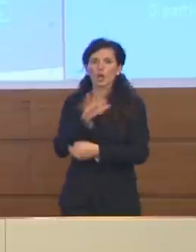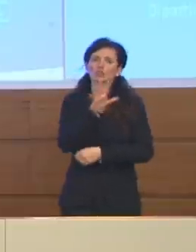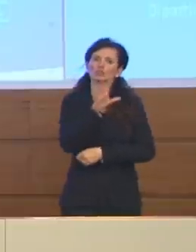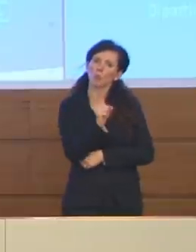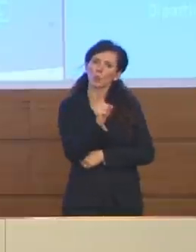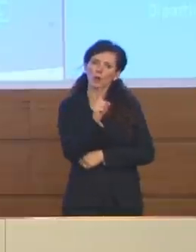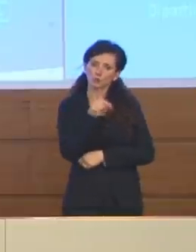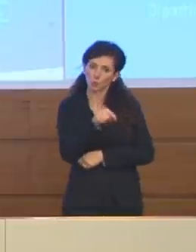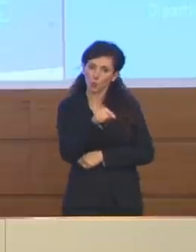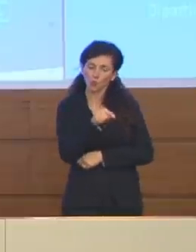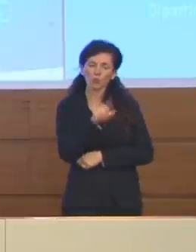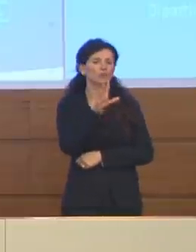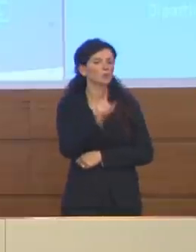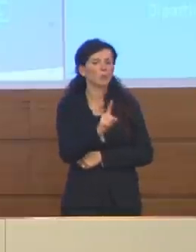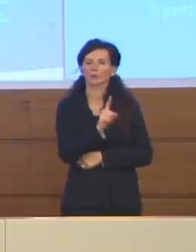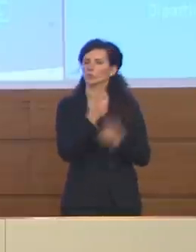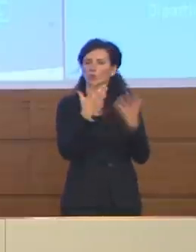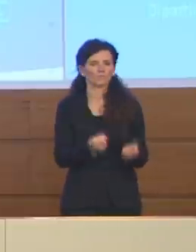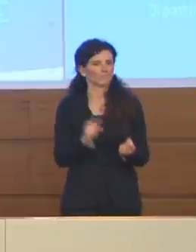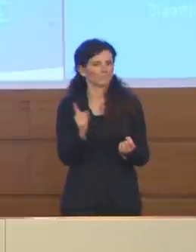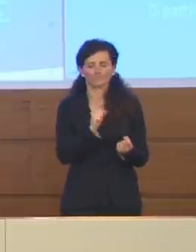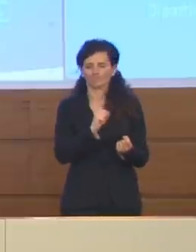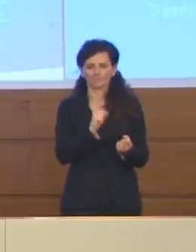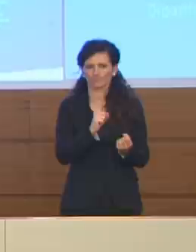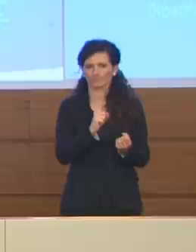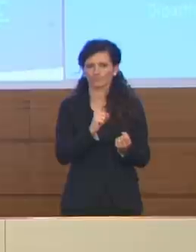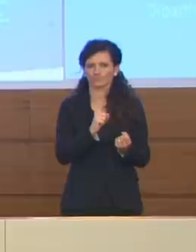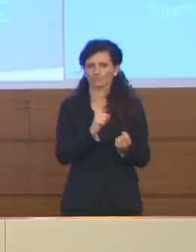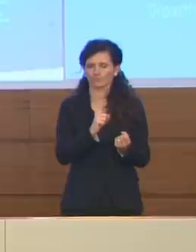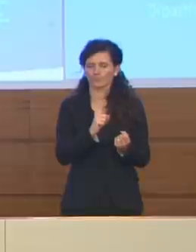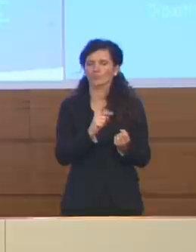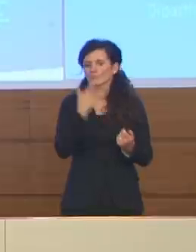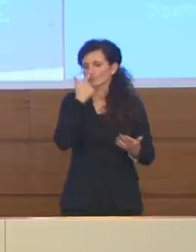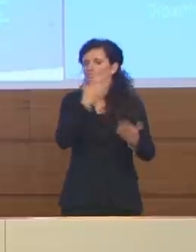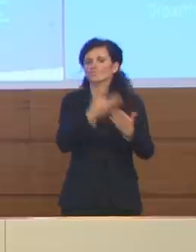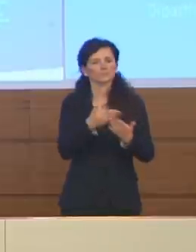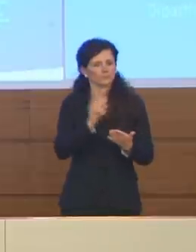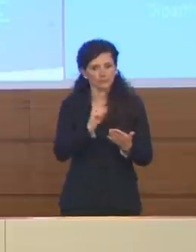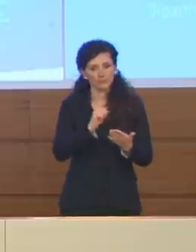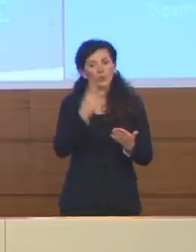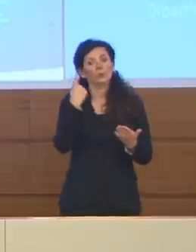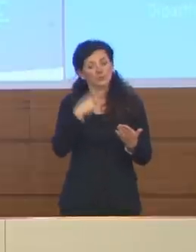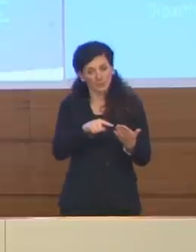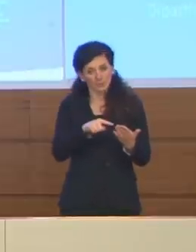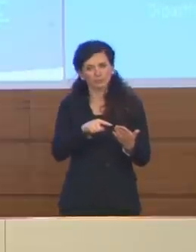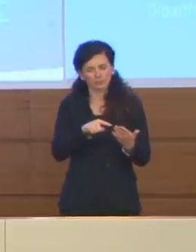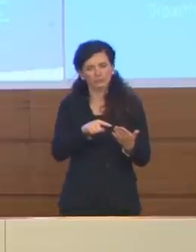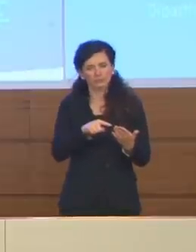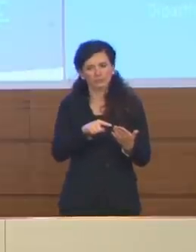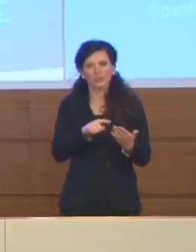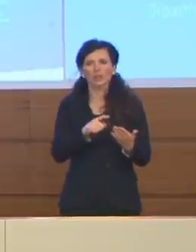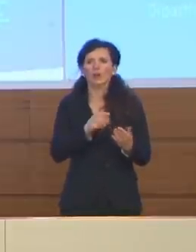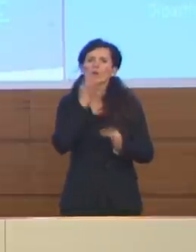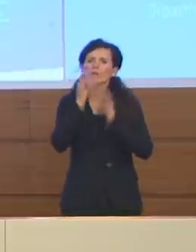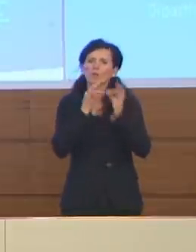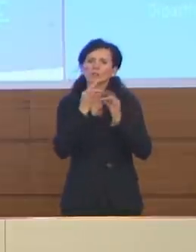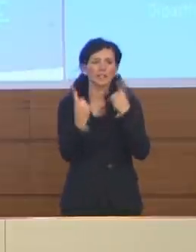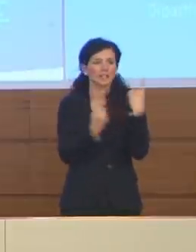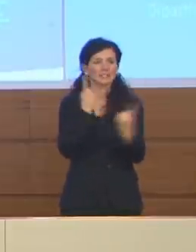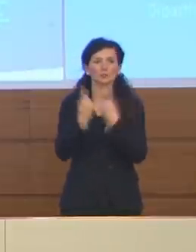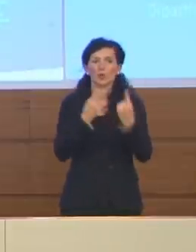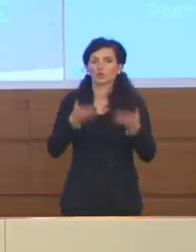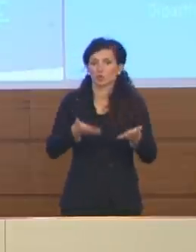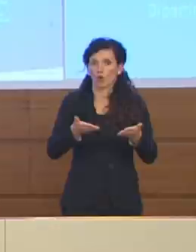parere non favorevole questo ancora una volta documenta come anche in situazioni emergenziali sia